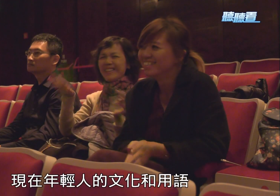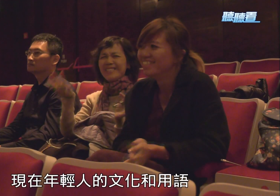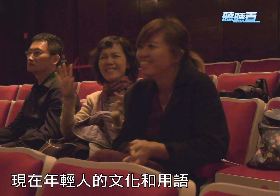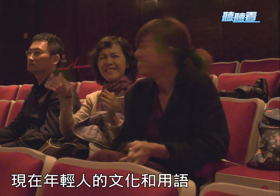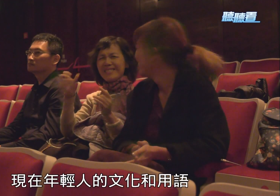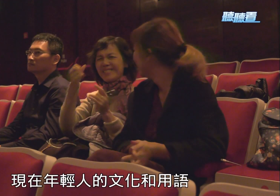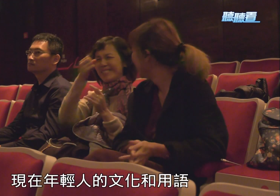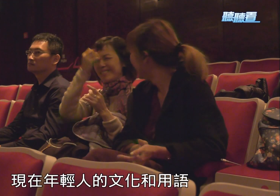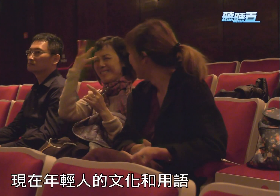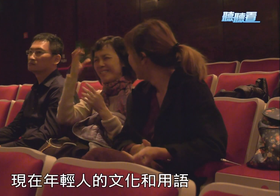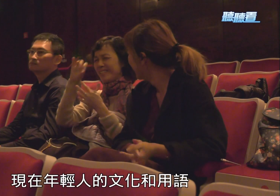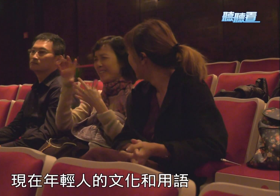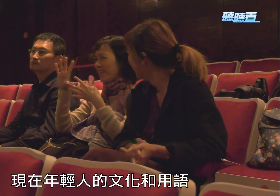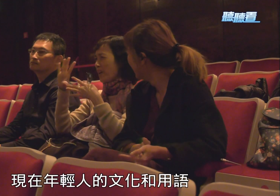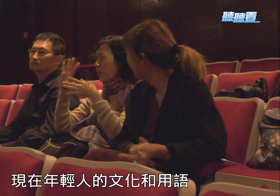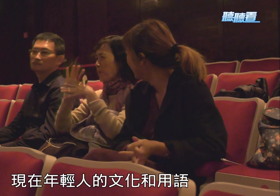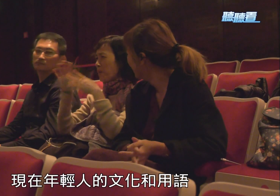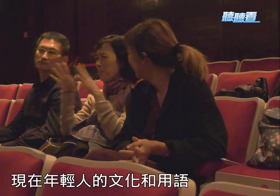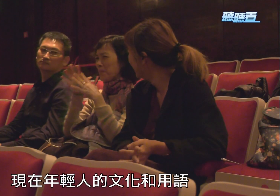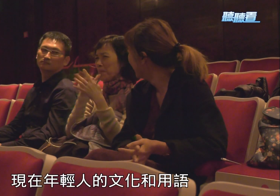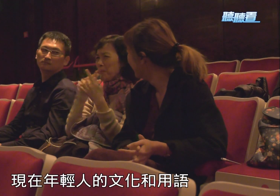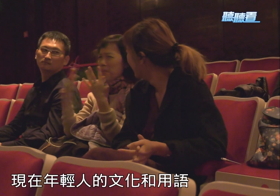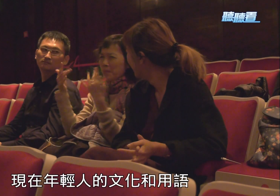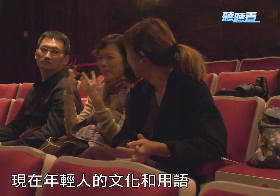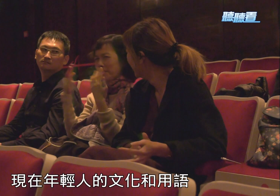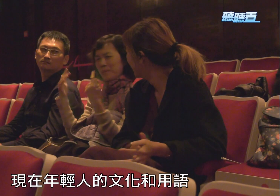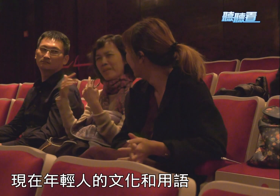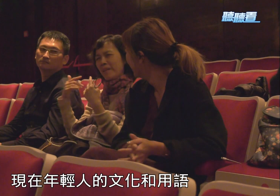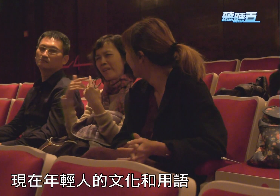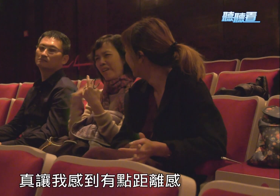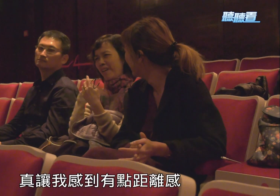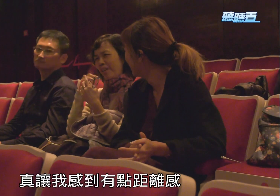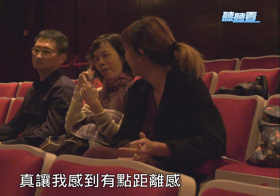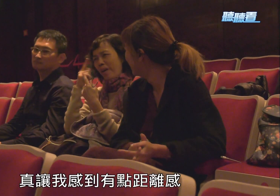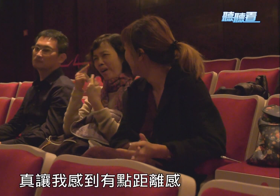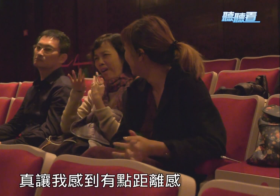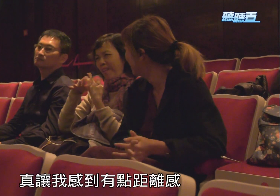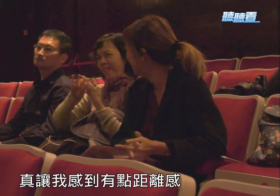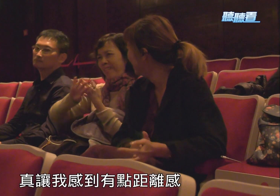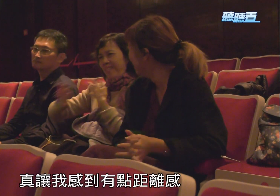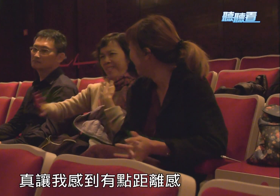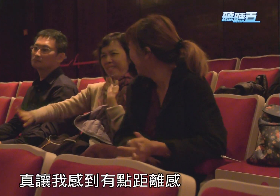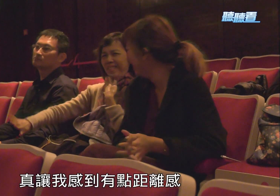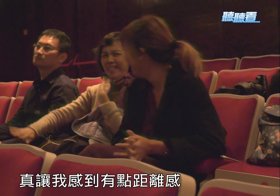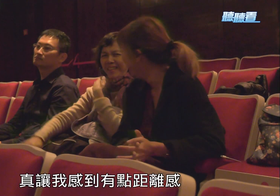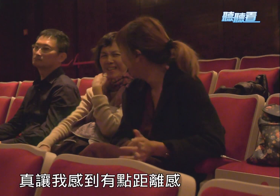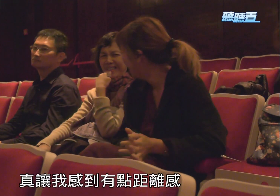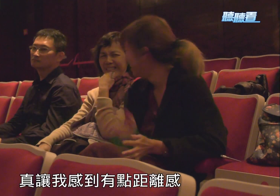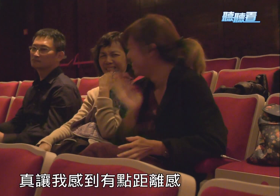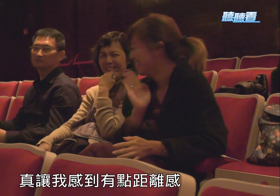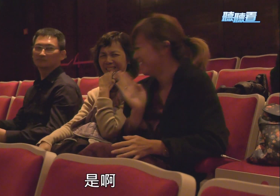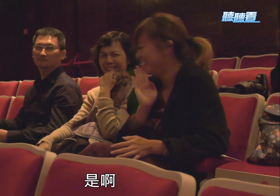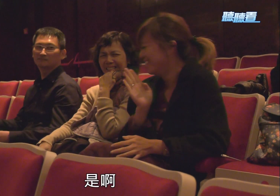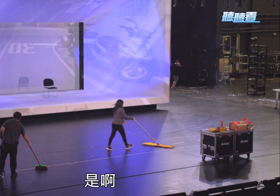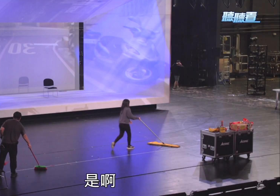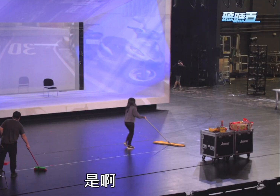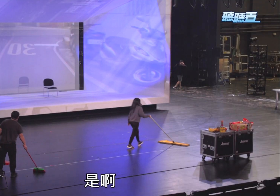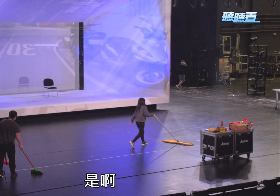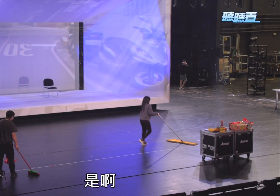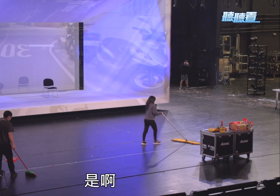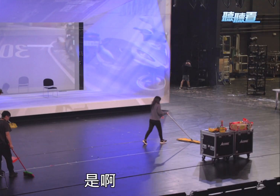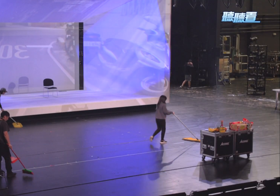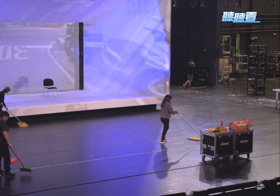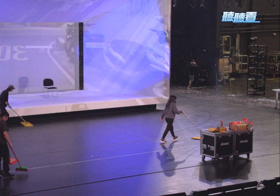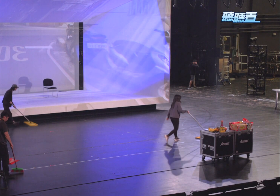现在年轻人的文化和用语真让我感到有点距离感。是